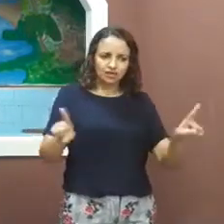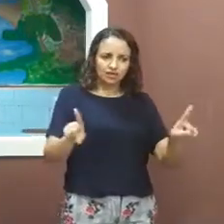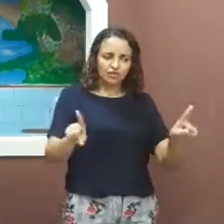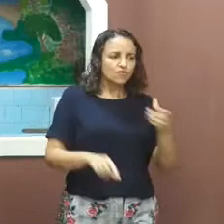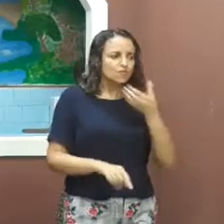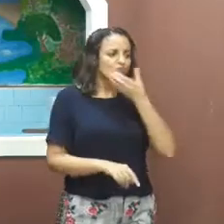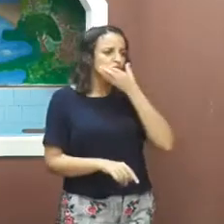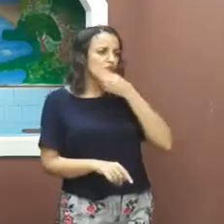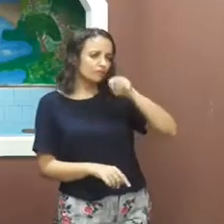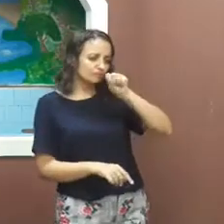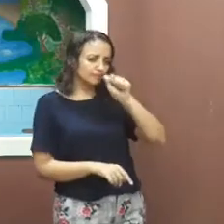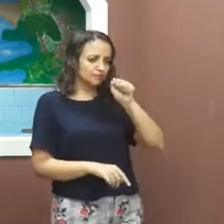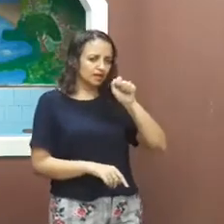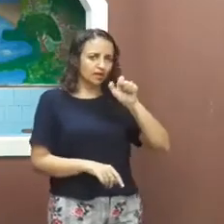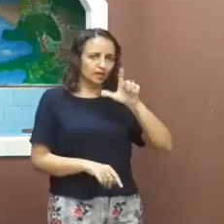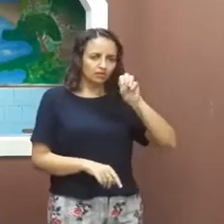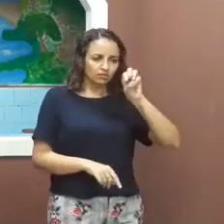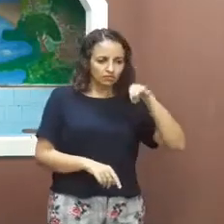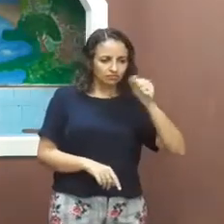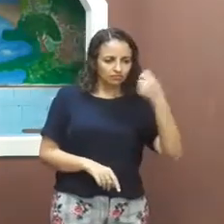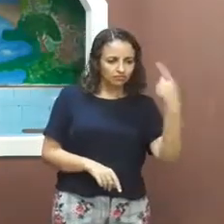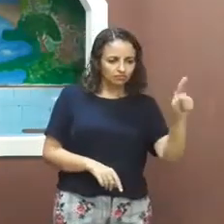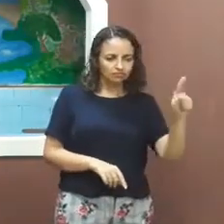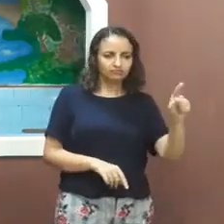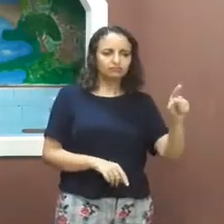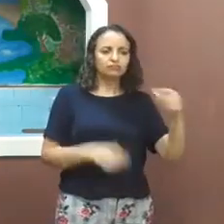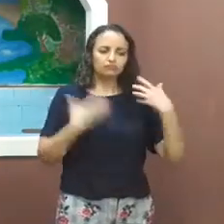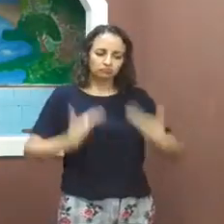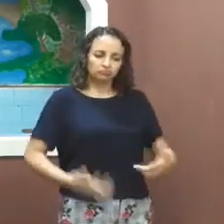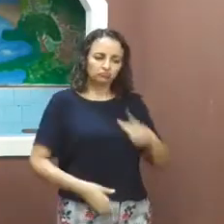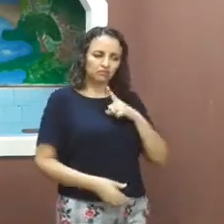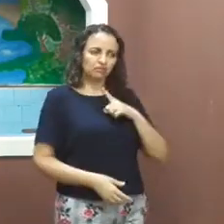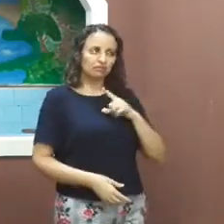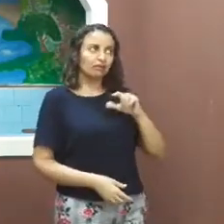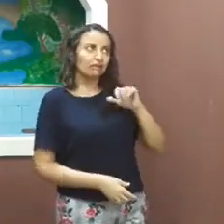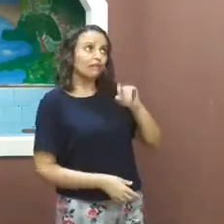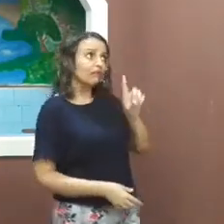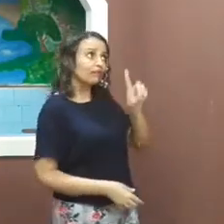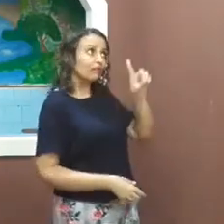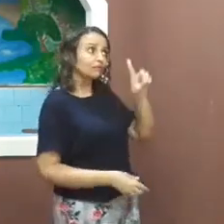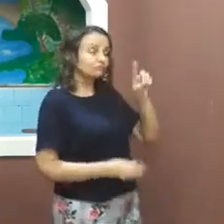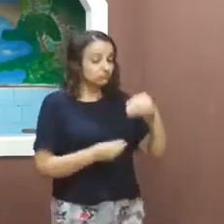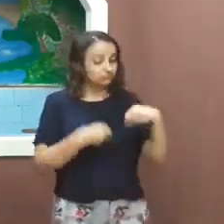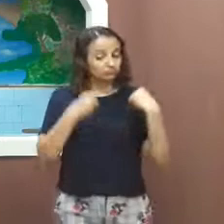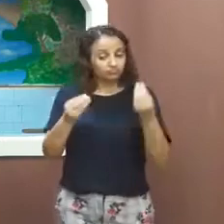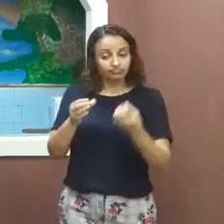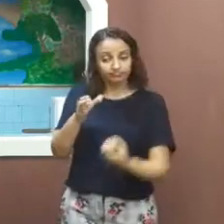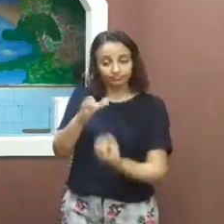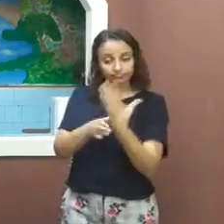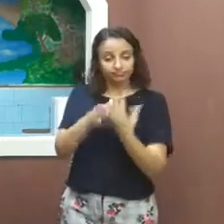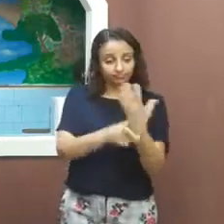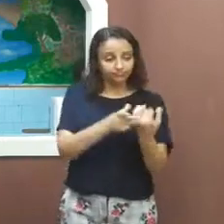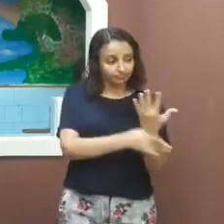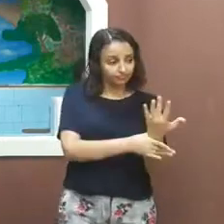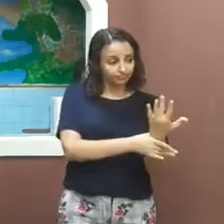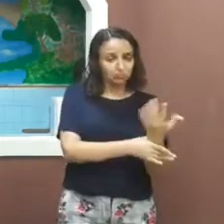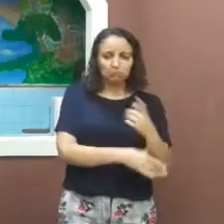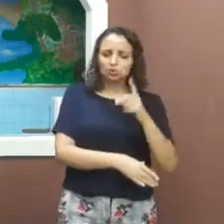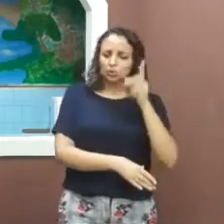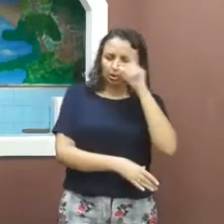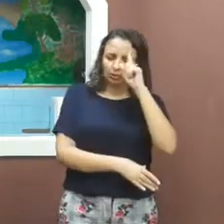deles. Se Deus veste assim a árvore do campo, que hoje existe, e amanhã é lançada ao fogo, não vestirá